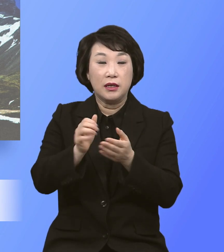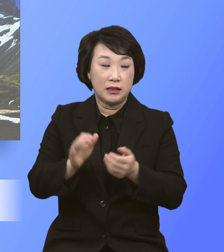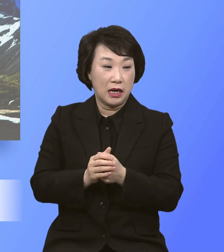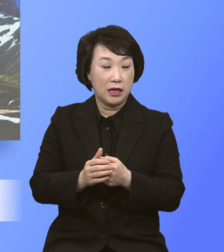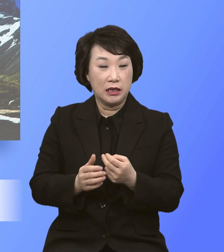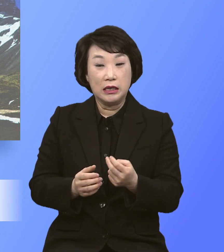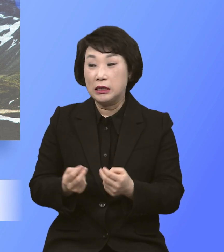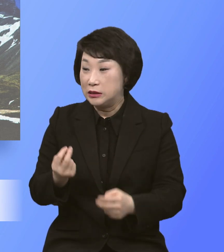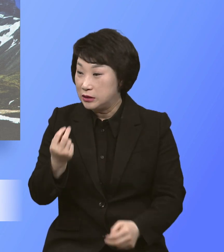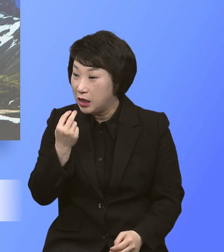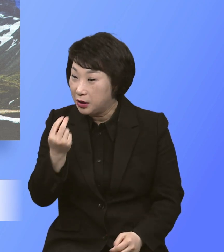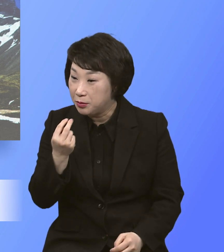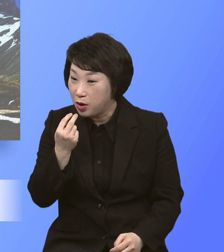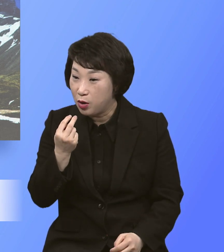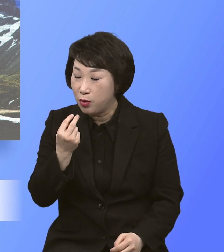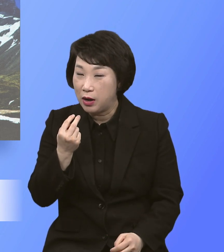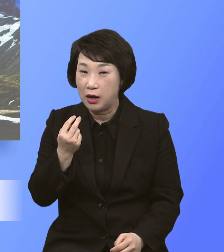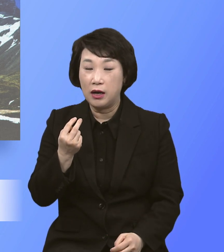생명과